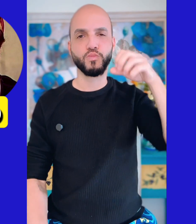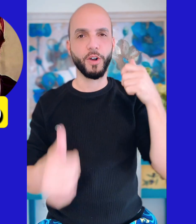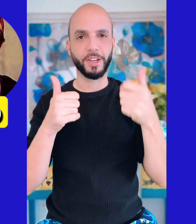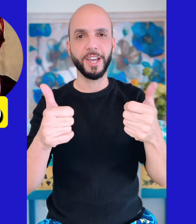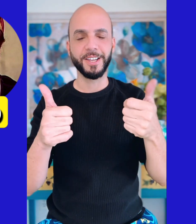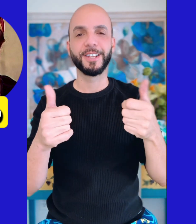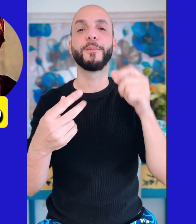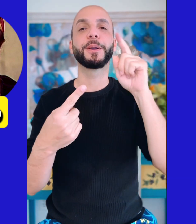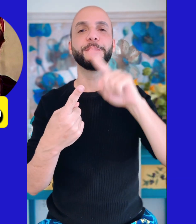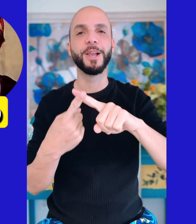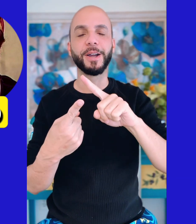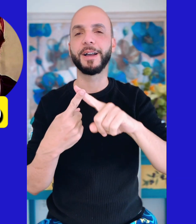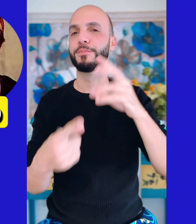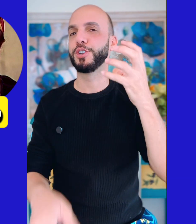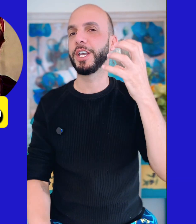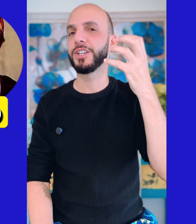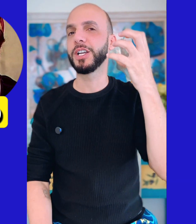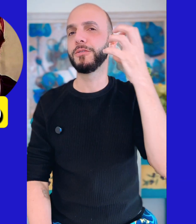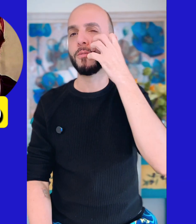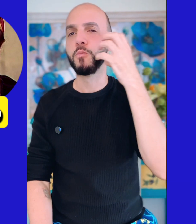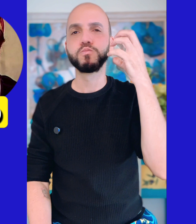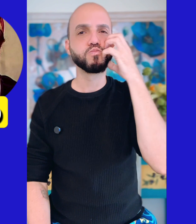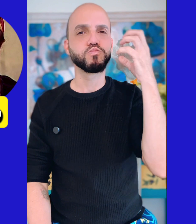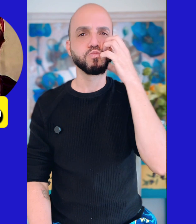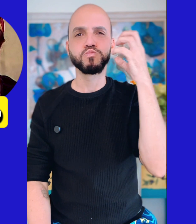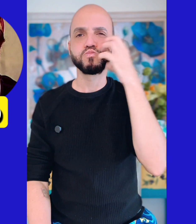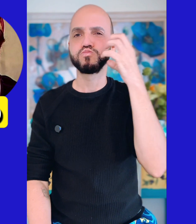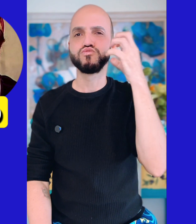Ok? Então, primeiro ele é a bochecha.